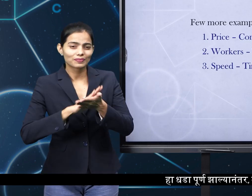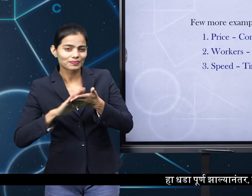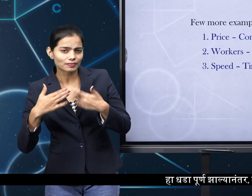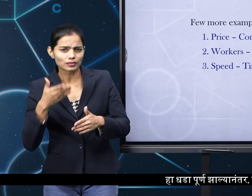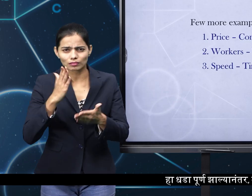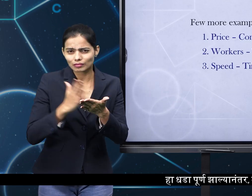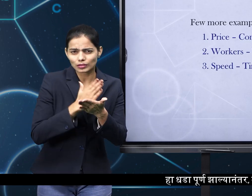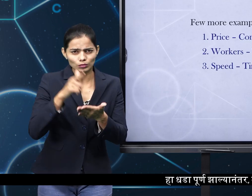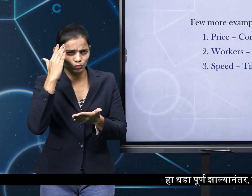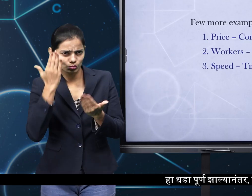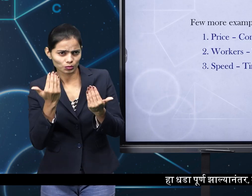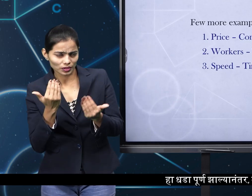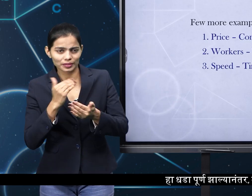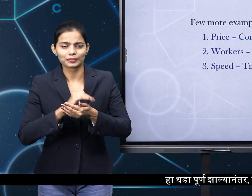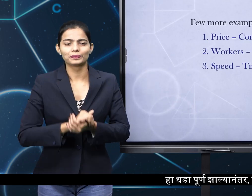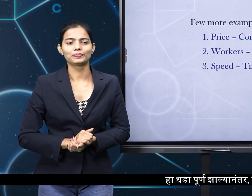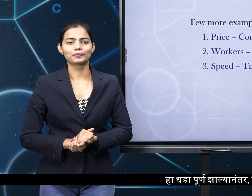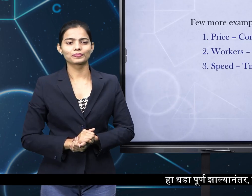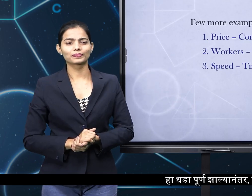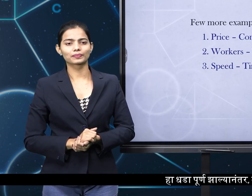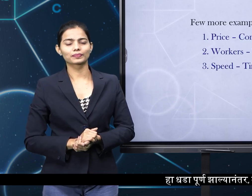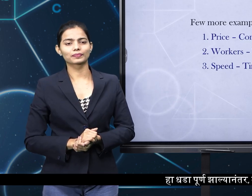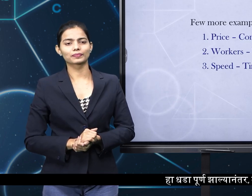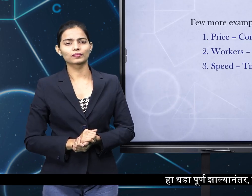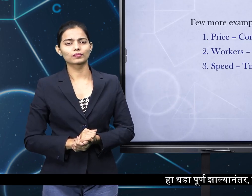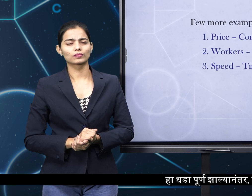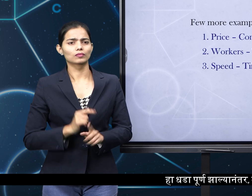हा धडा पूर्ण झाल्यानंतर तुम्हाला हे कळेल.